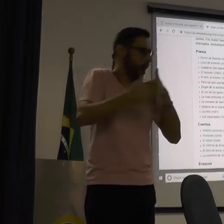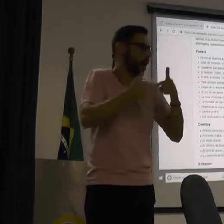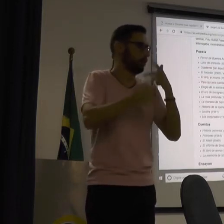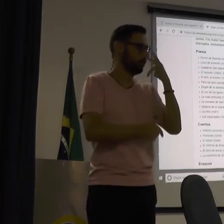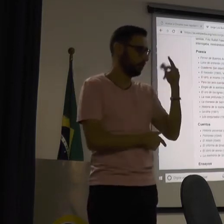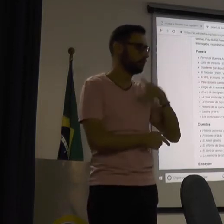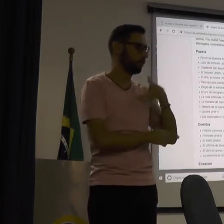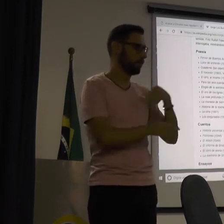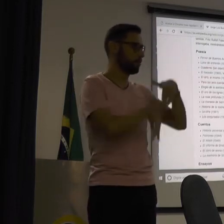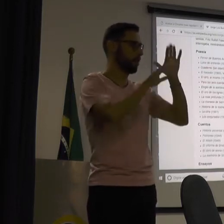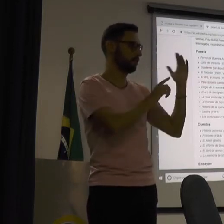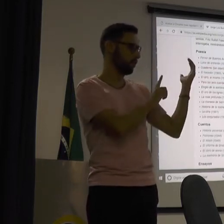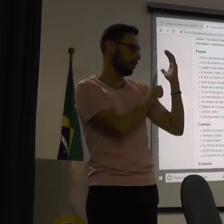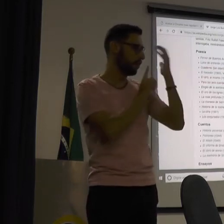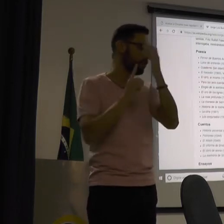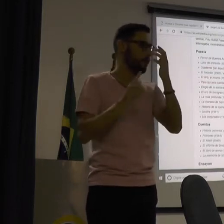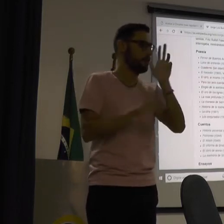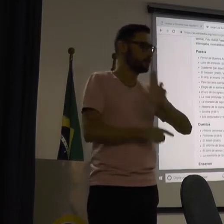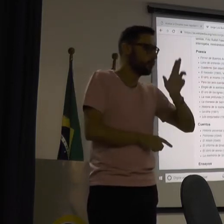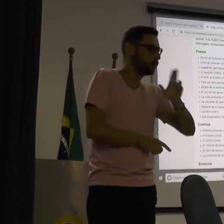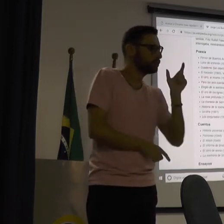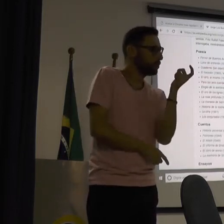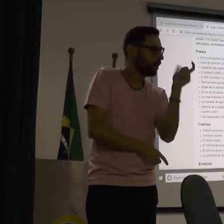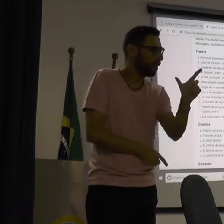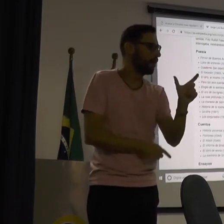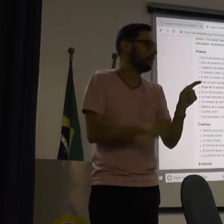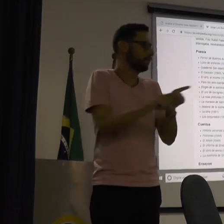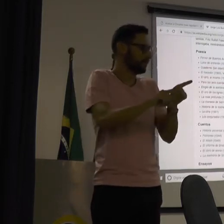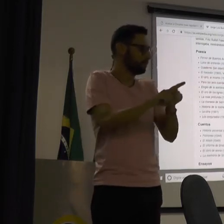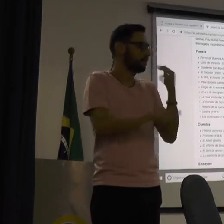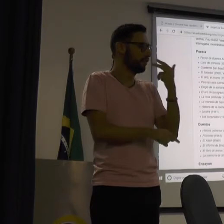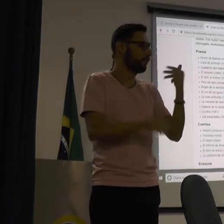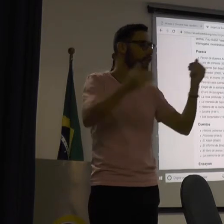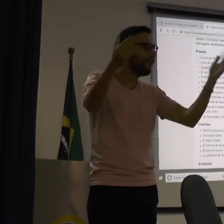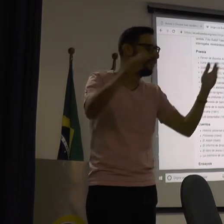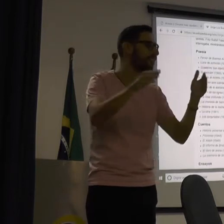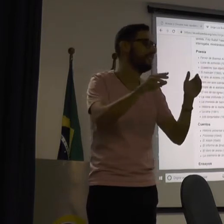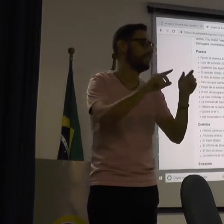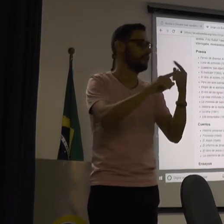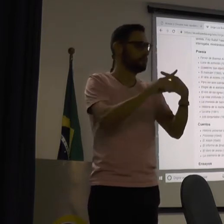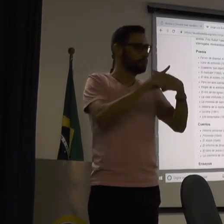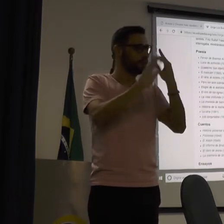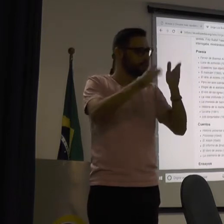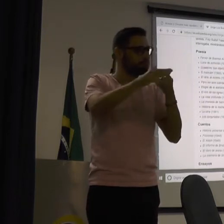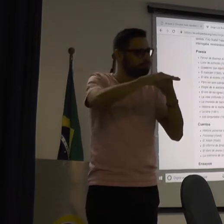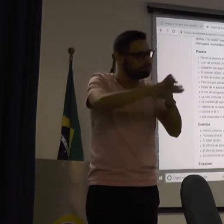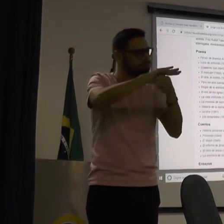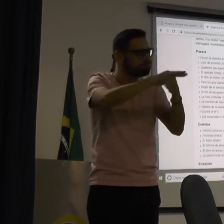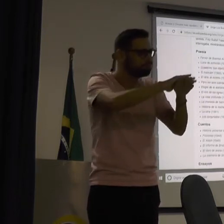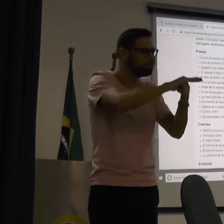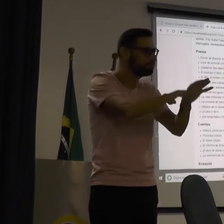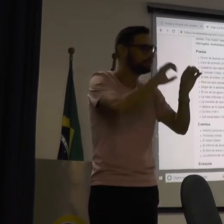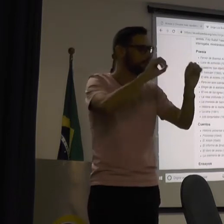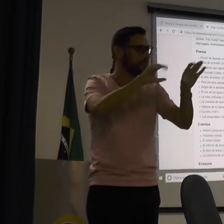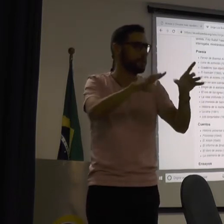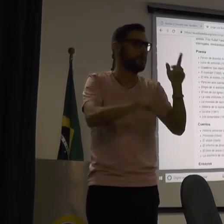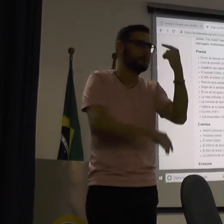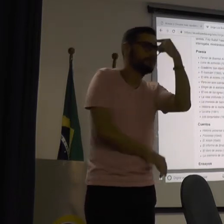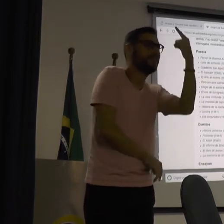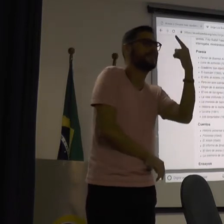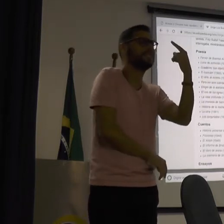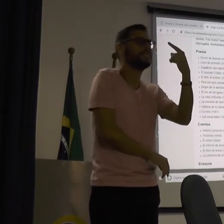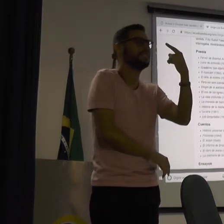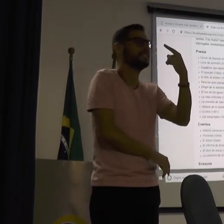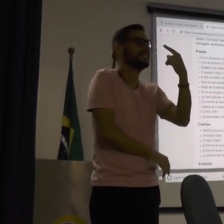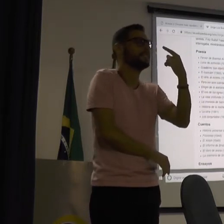você usar, né, uma palavra estrangeira que você está ensinando o tempo todo, do que você sabe como é que é outline em português, né? Eu